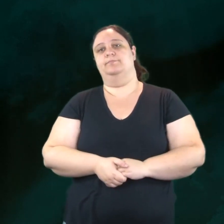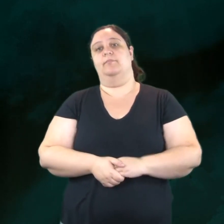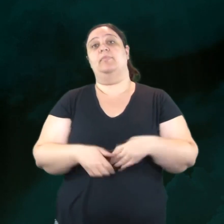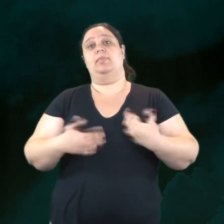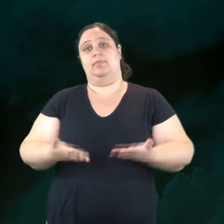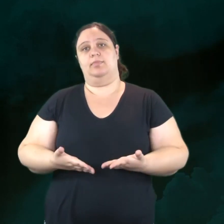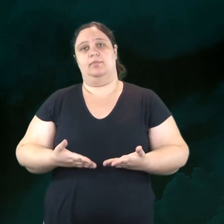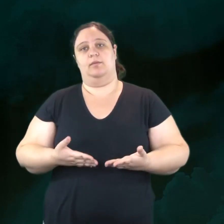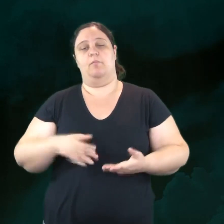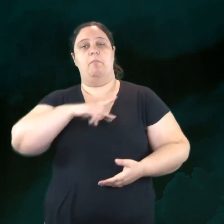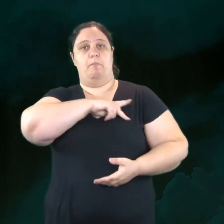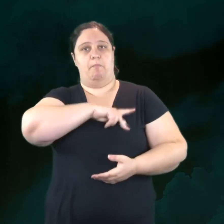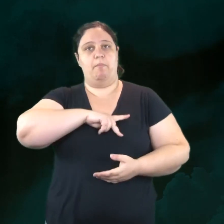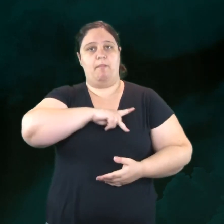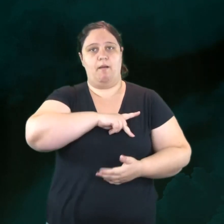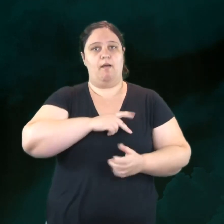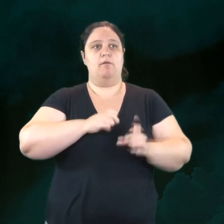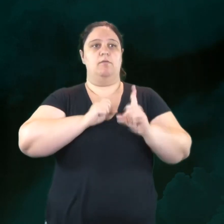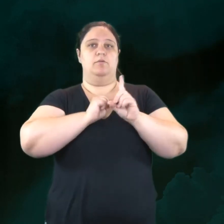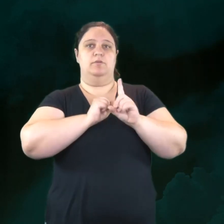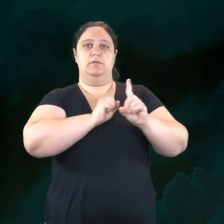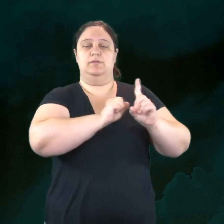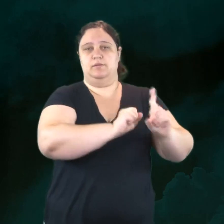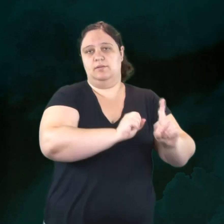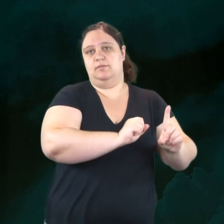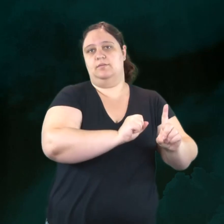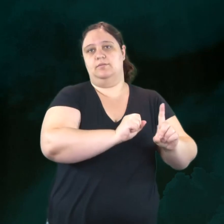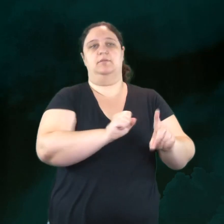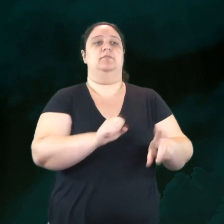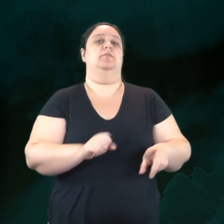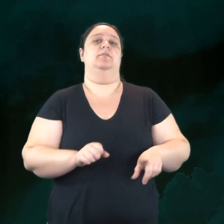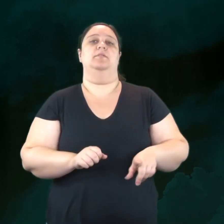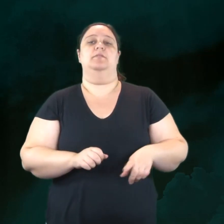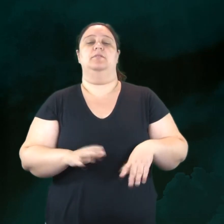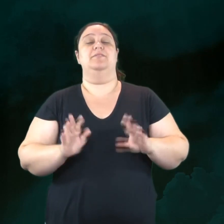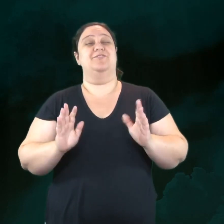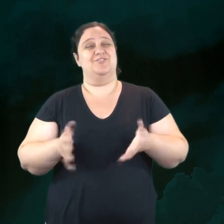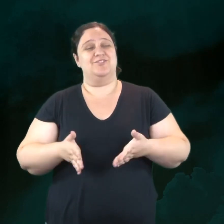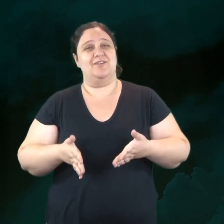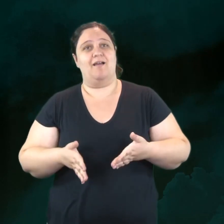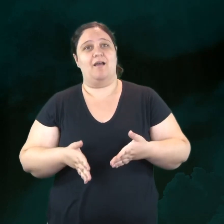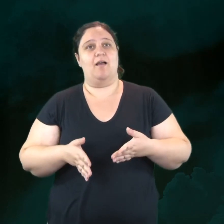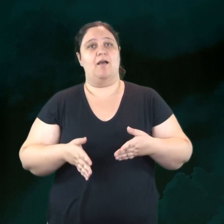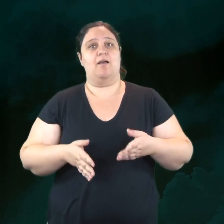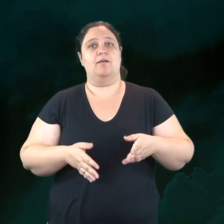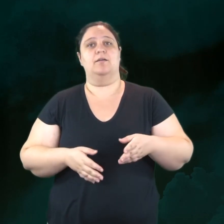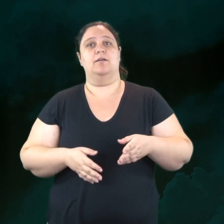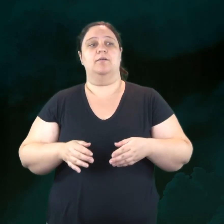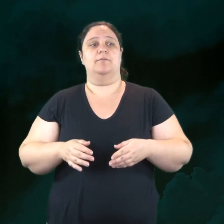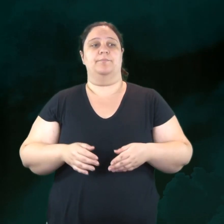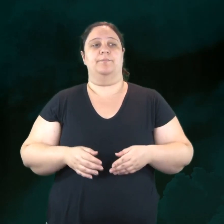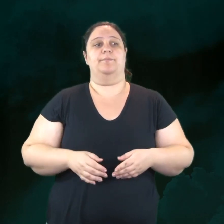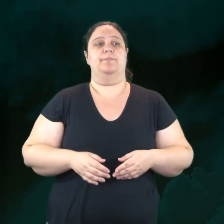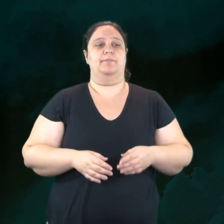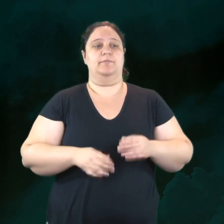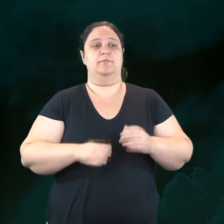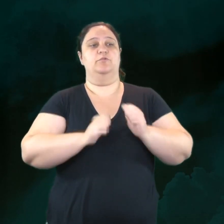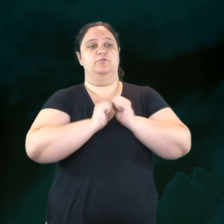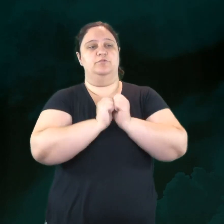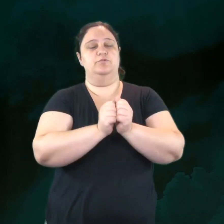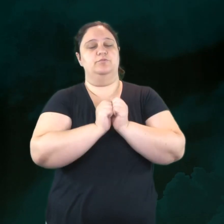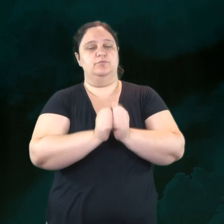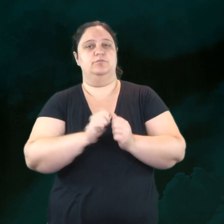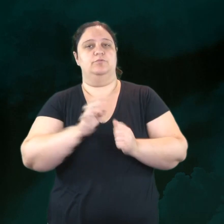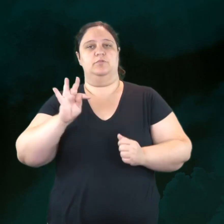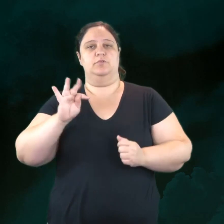Paulo e Silas, naquele tempo, já tomaram Timóteo, na Ásia, ali na